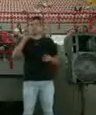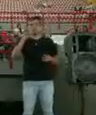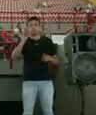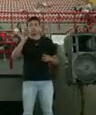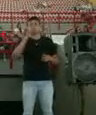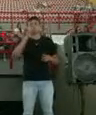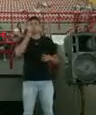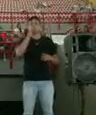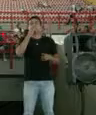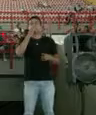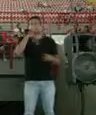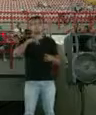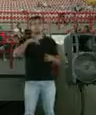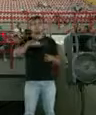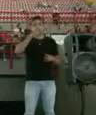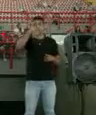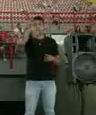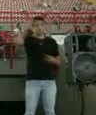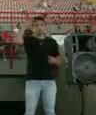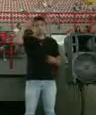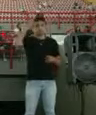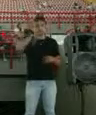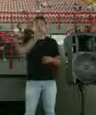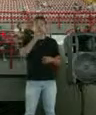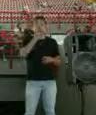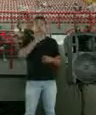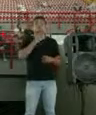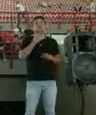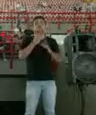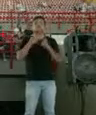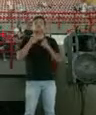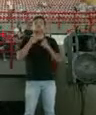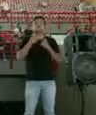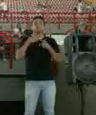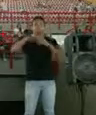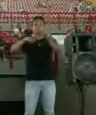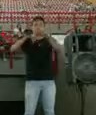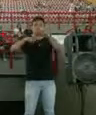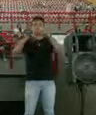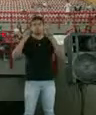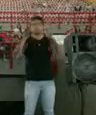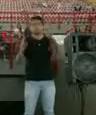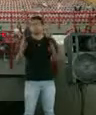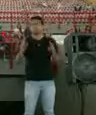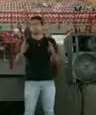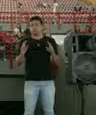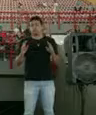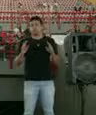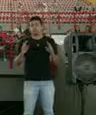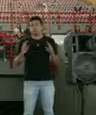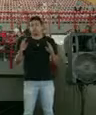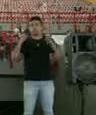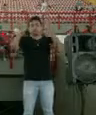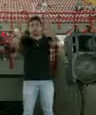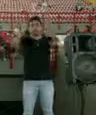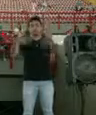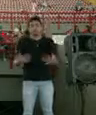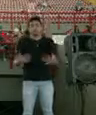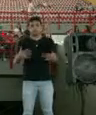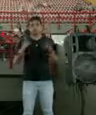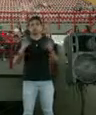Libido é a receptividade do indivíduo do sexo masculino para as questões o quê? Sexuais. Deixa eu te explicar uma